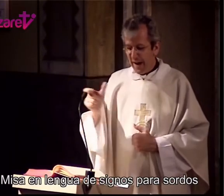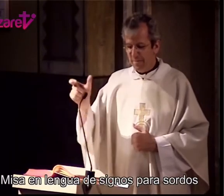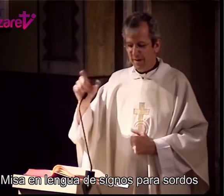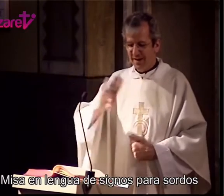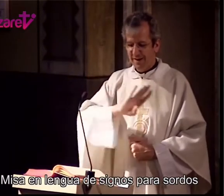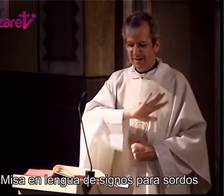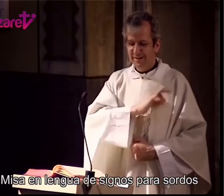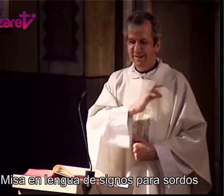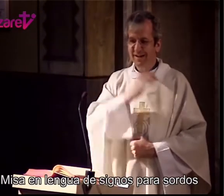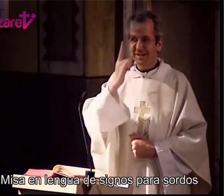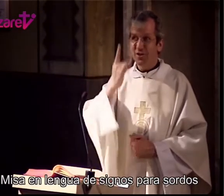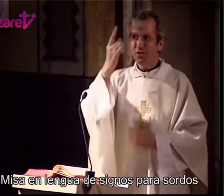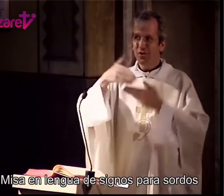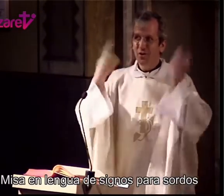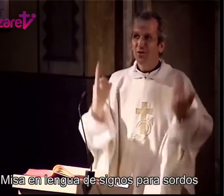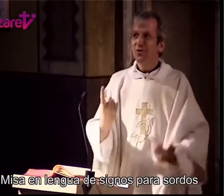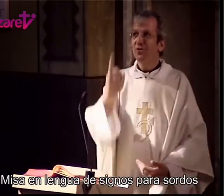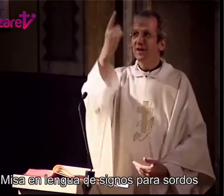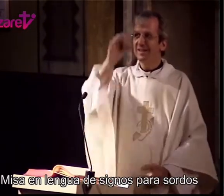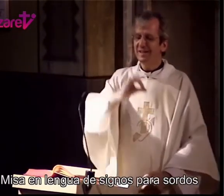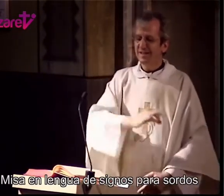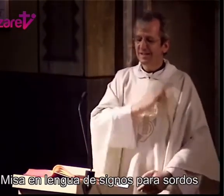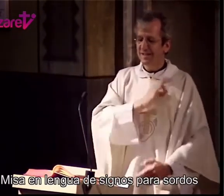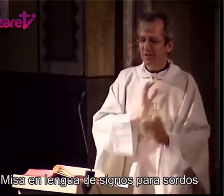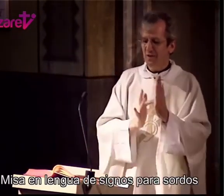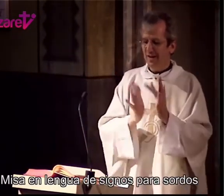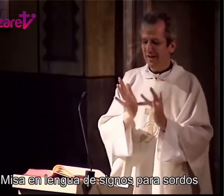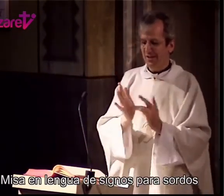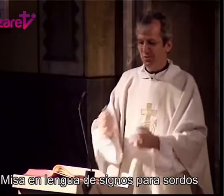Palabra del Señor. Gloria a ti, Señor Jesús.